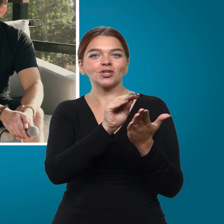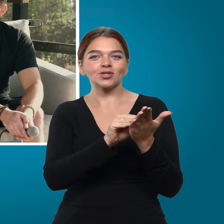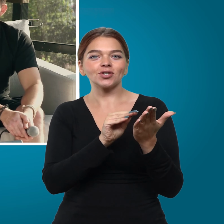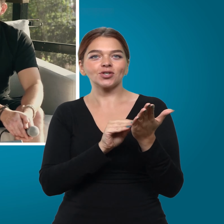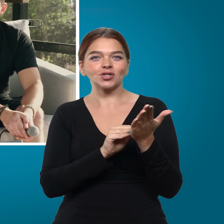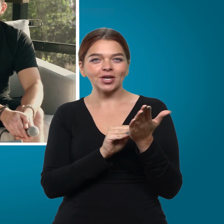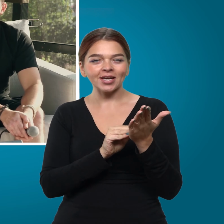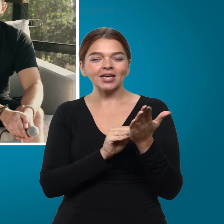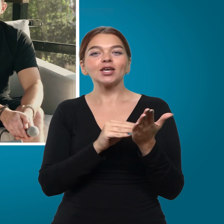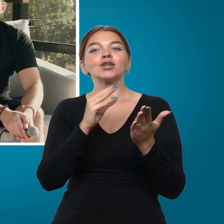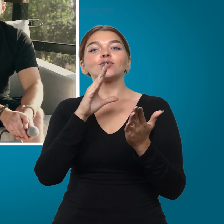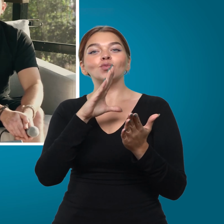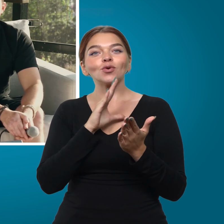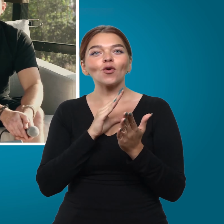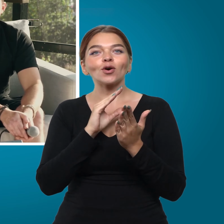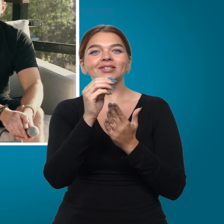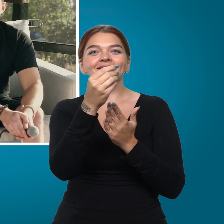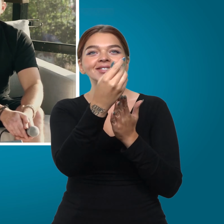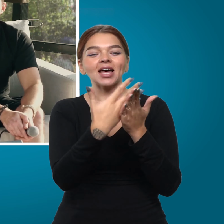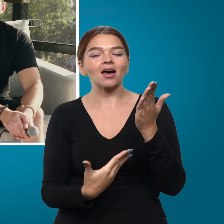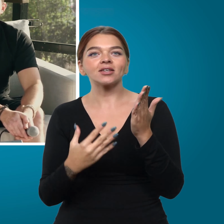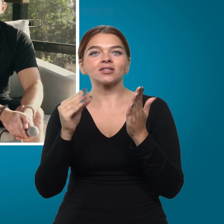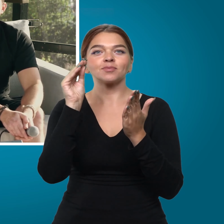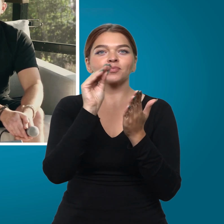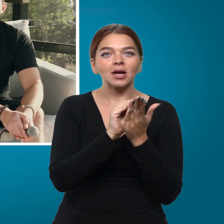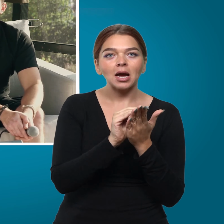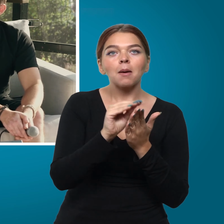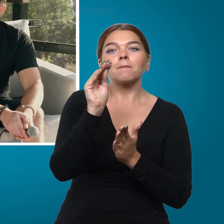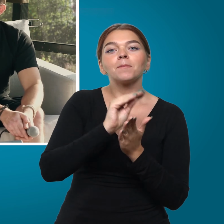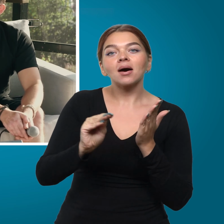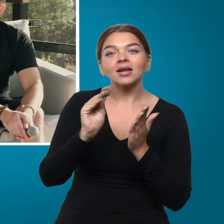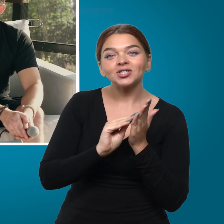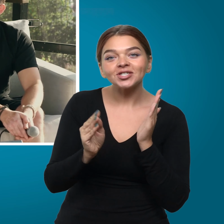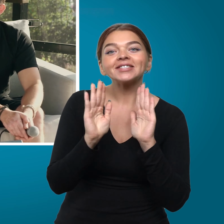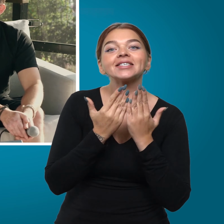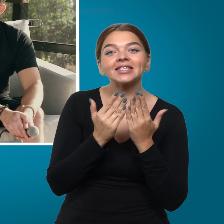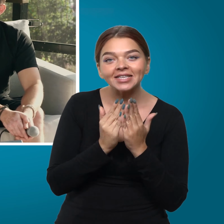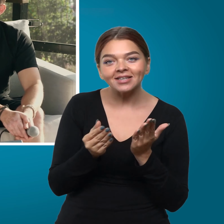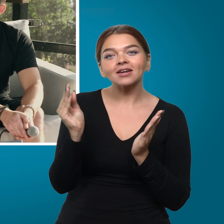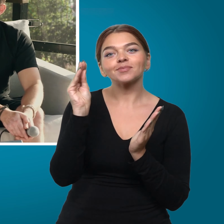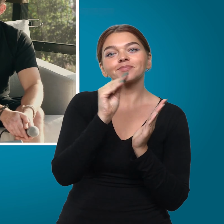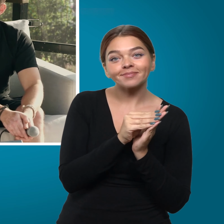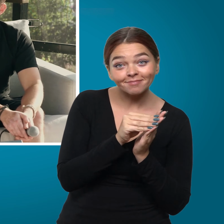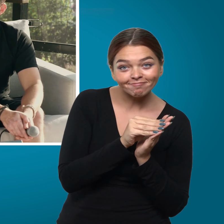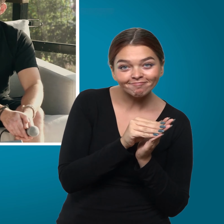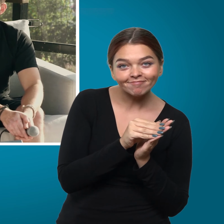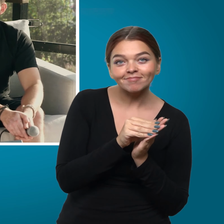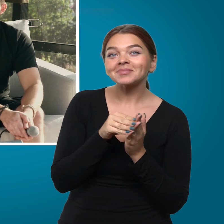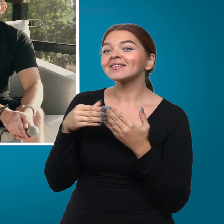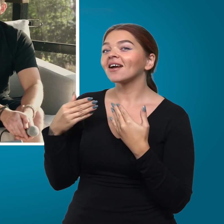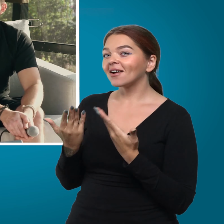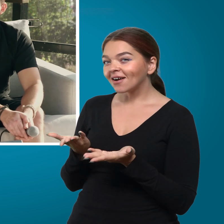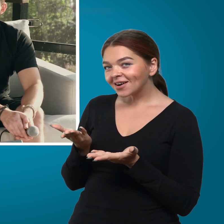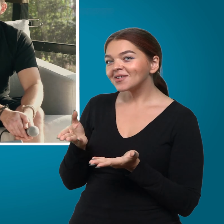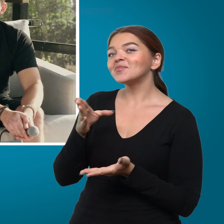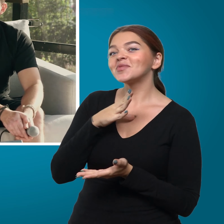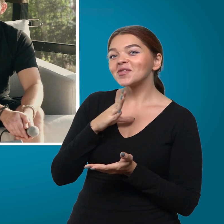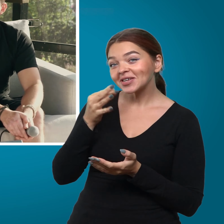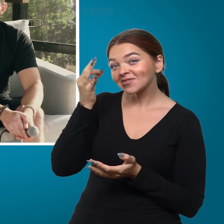nauja pradžia, darai sąrašą ir mano punktelis sąrašo viršuje, parašyti šiais metais